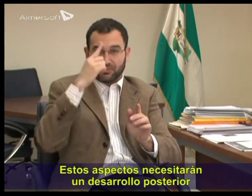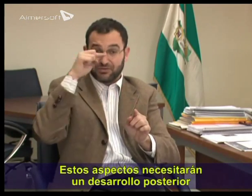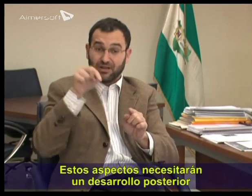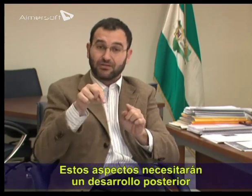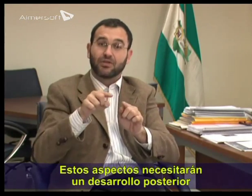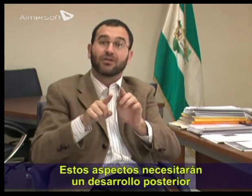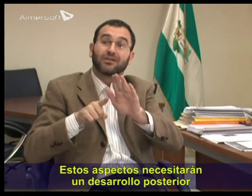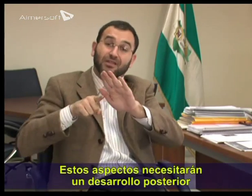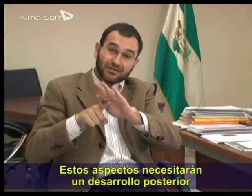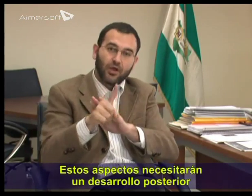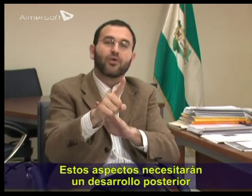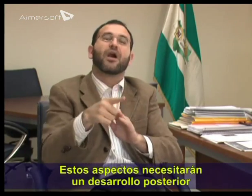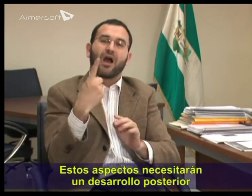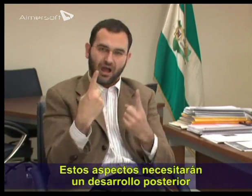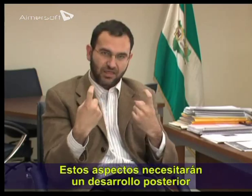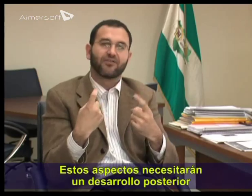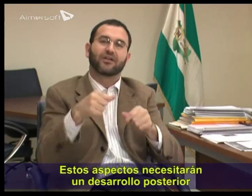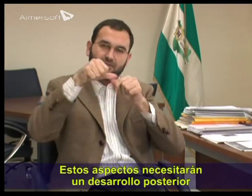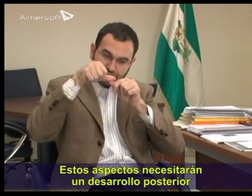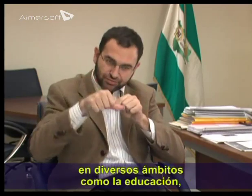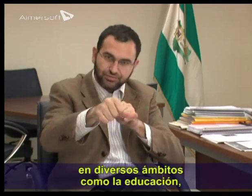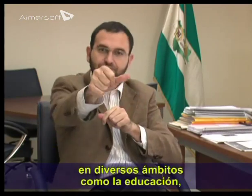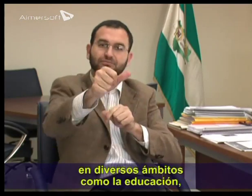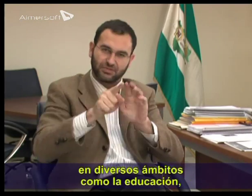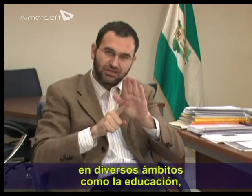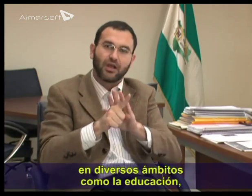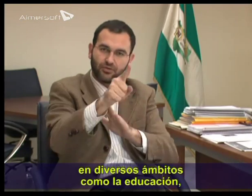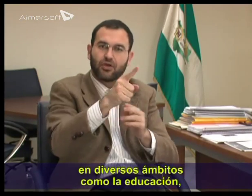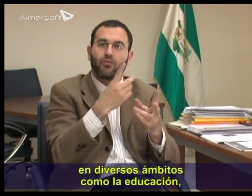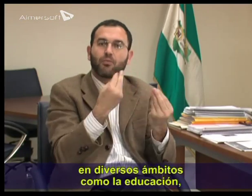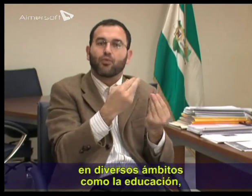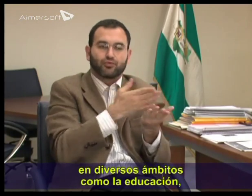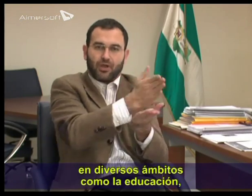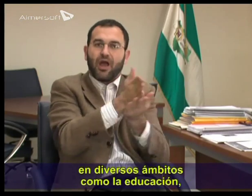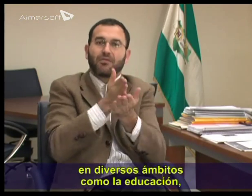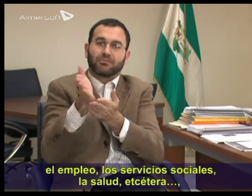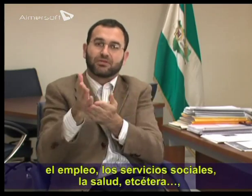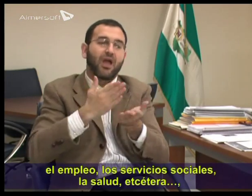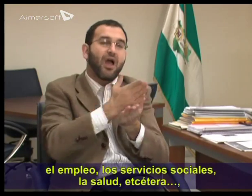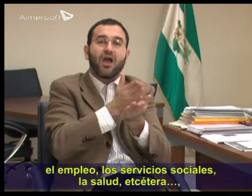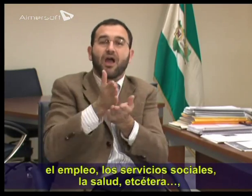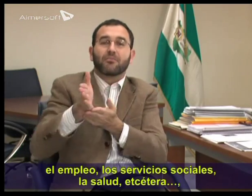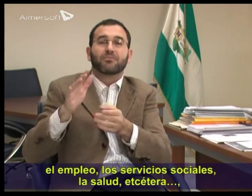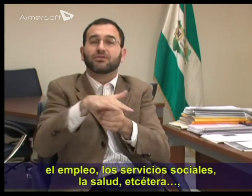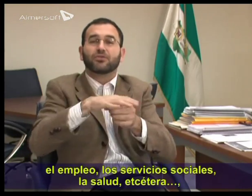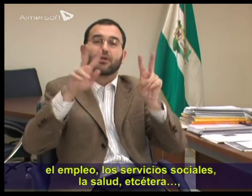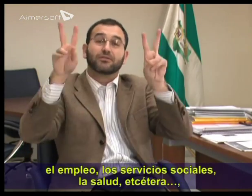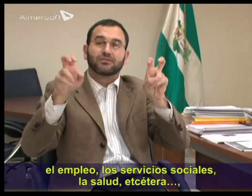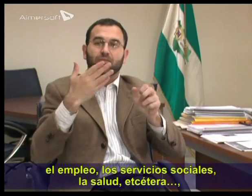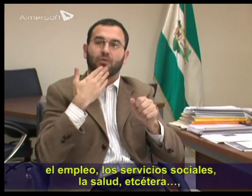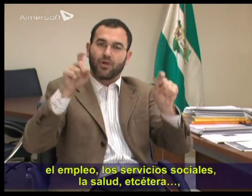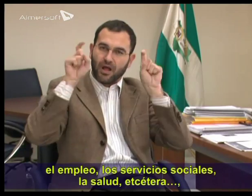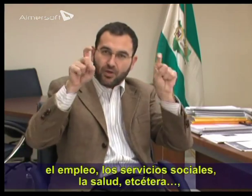Estos aspectos necesitarán un desarrollo posterior en diversos ámbitos, como la educación, el empleo, los